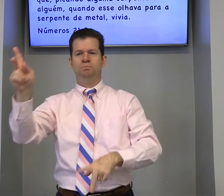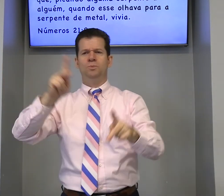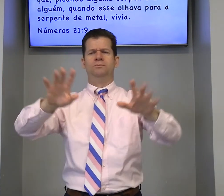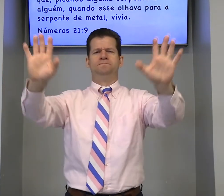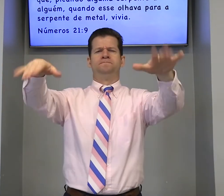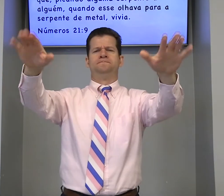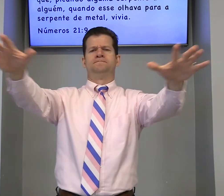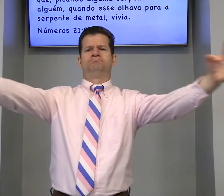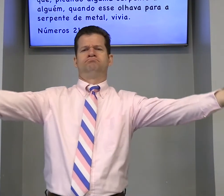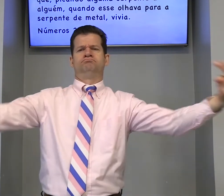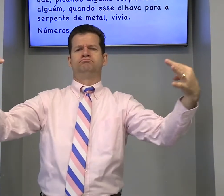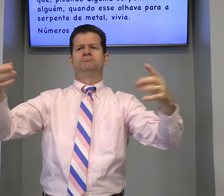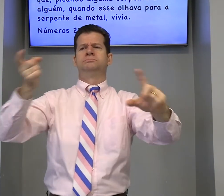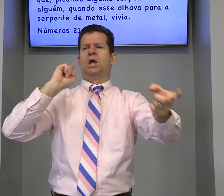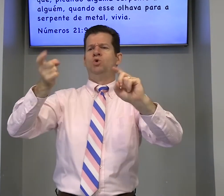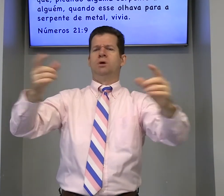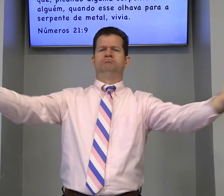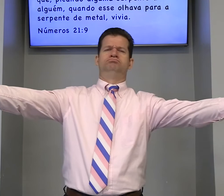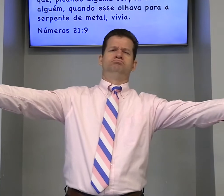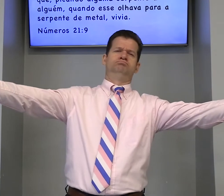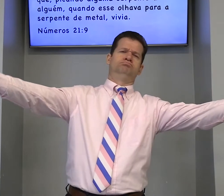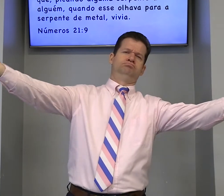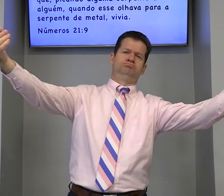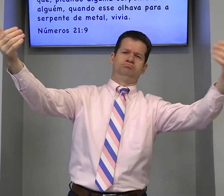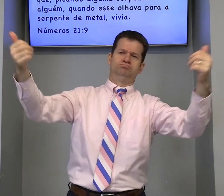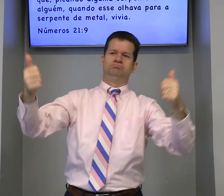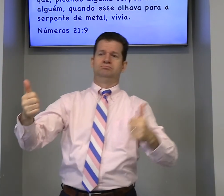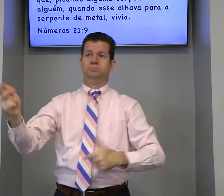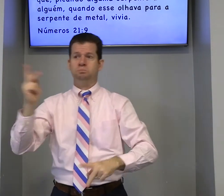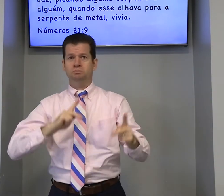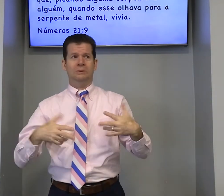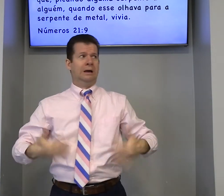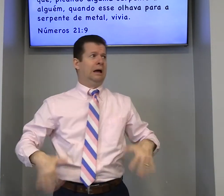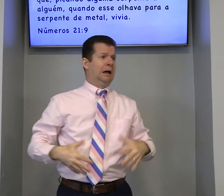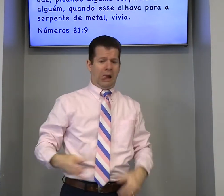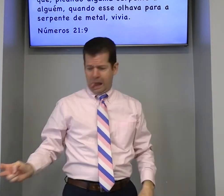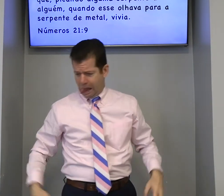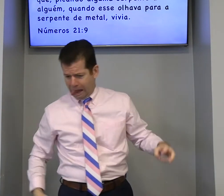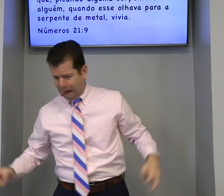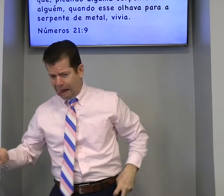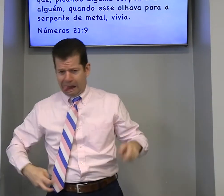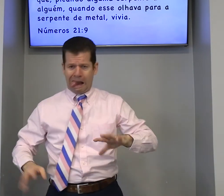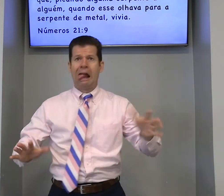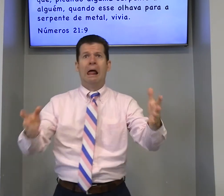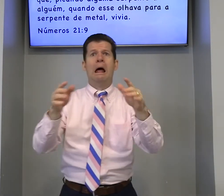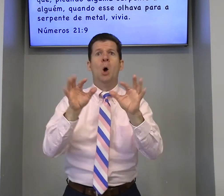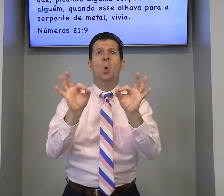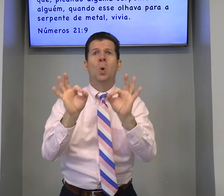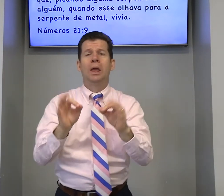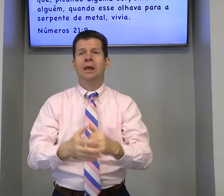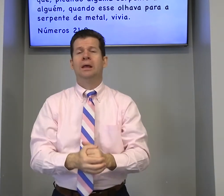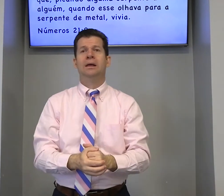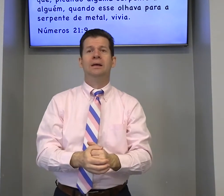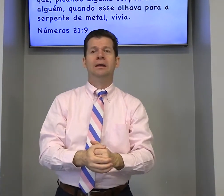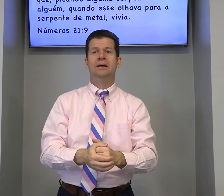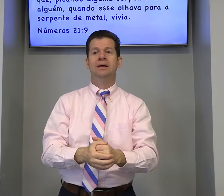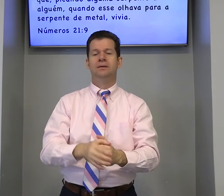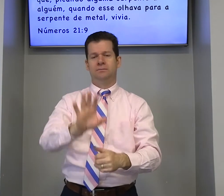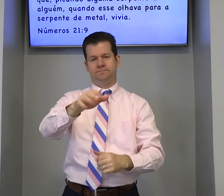Mas vamos imaginar esse povo de Israel, uma reunião, Moisés chama todo mundo. Você foi